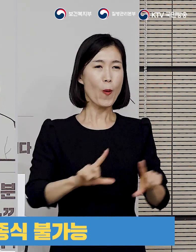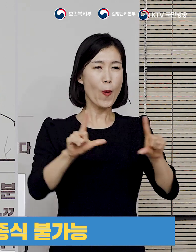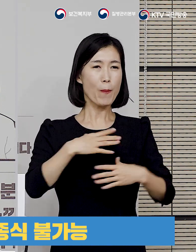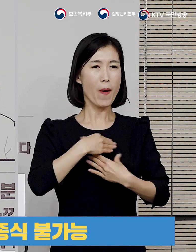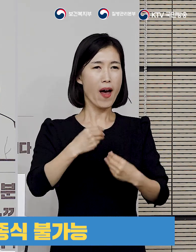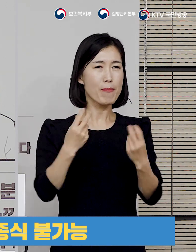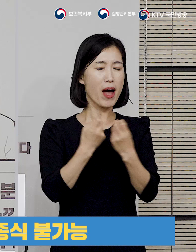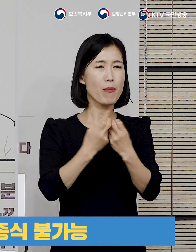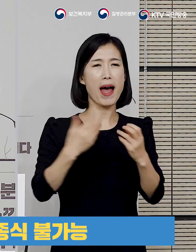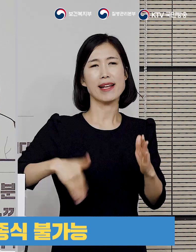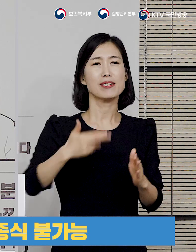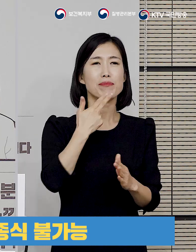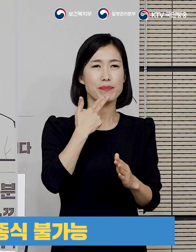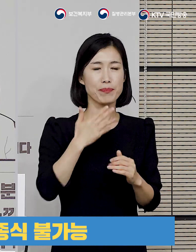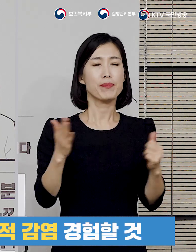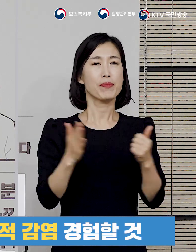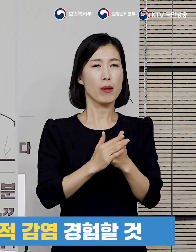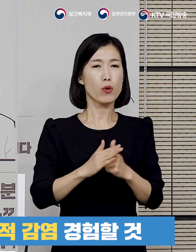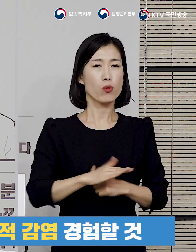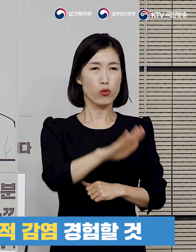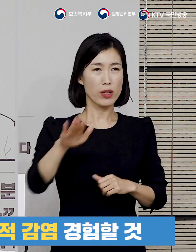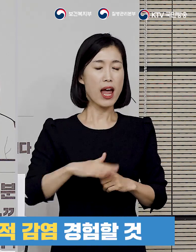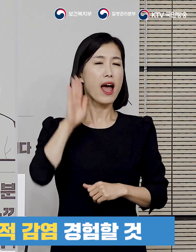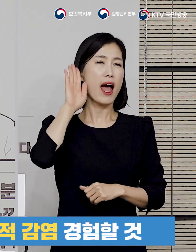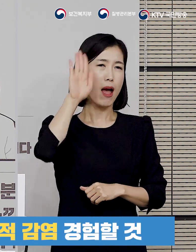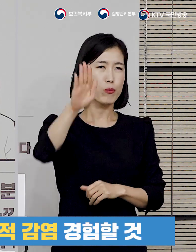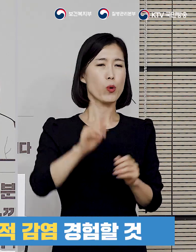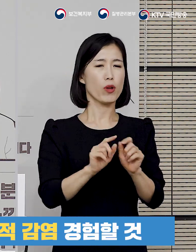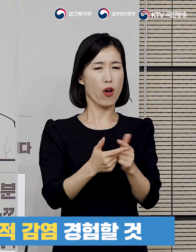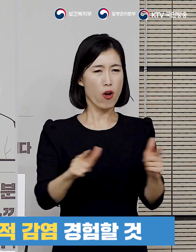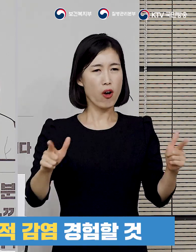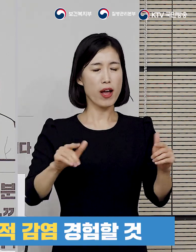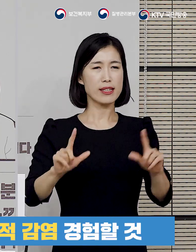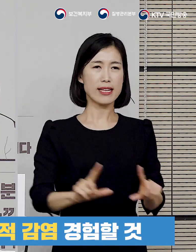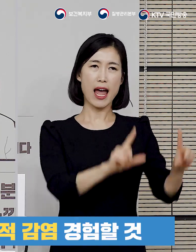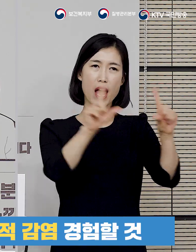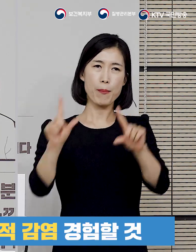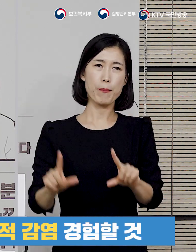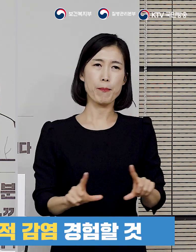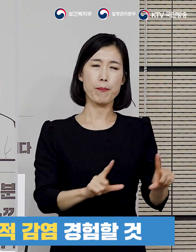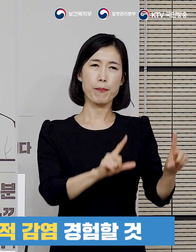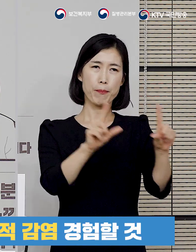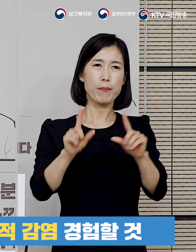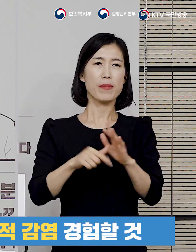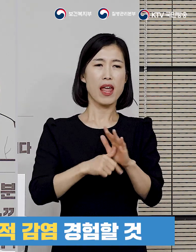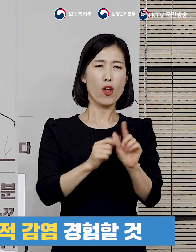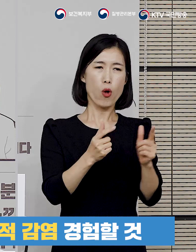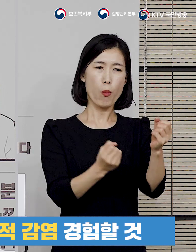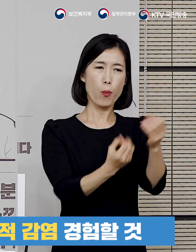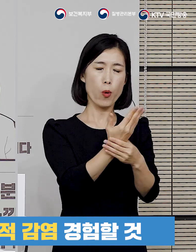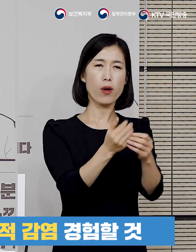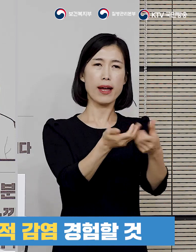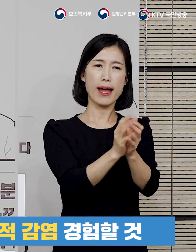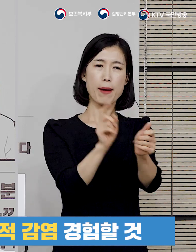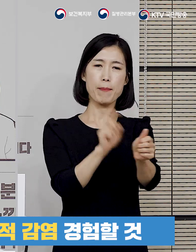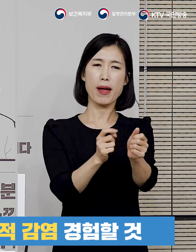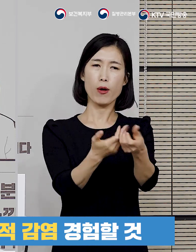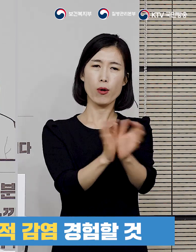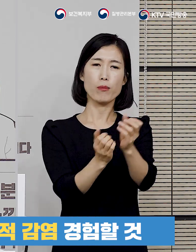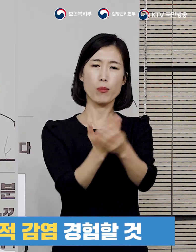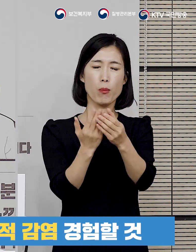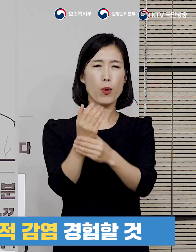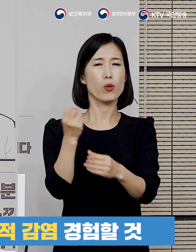방법을 알고 있지 못합니다. 그렇기 때문에 우리는 앞으로도 다양한 삶의 현장에서